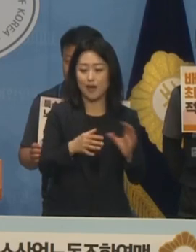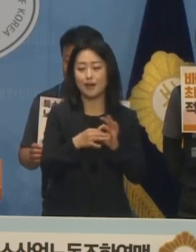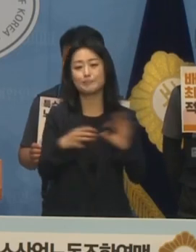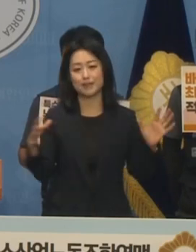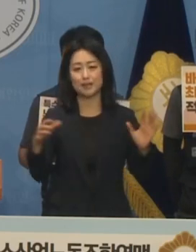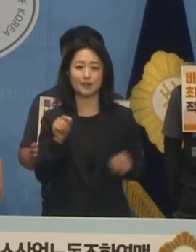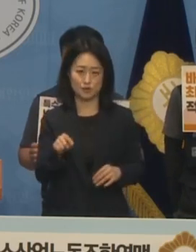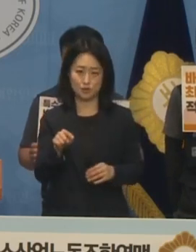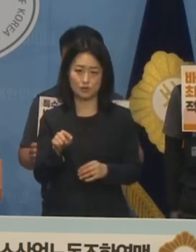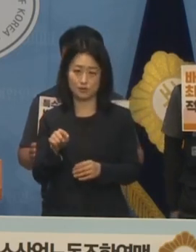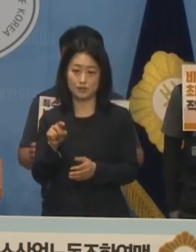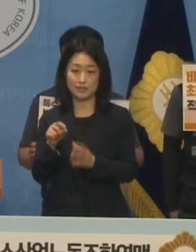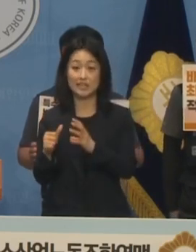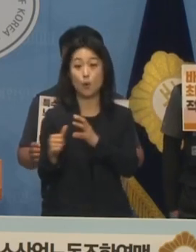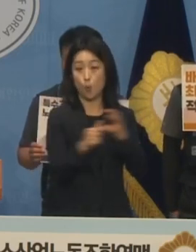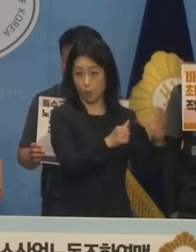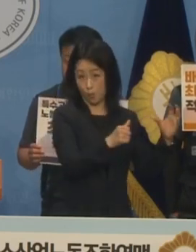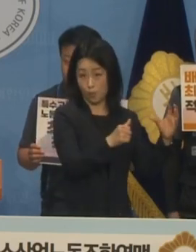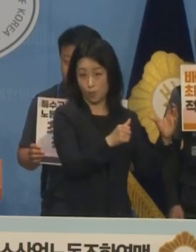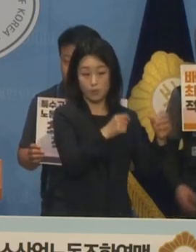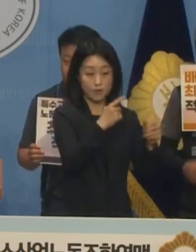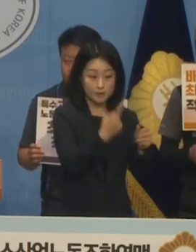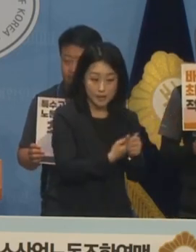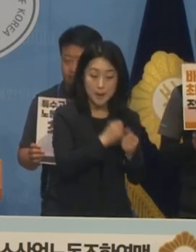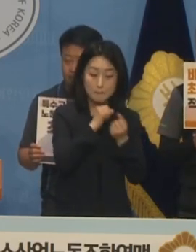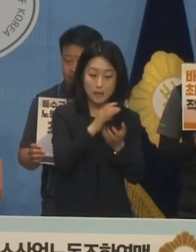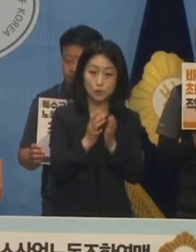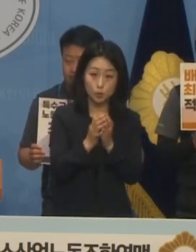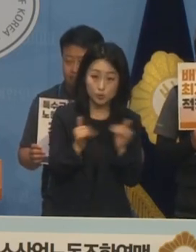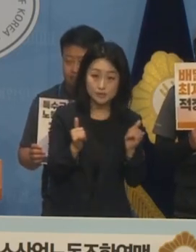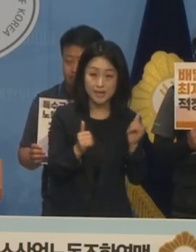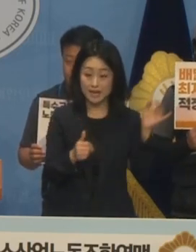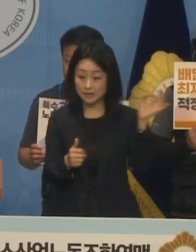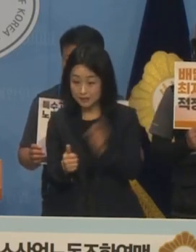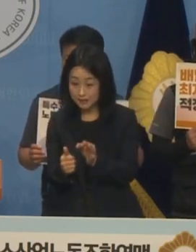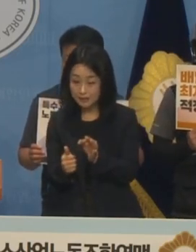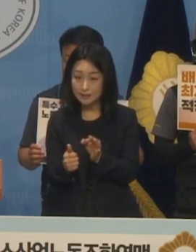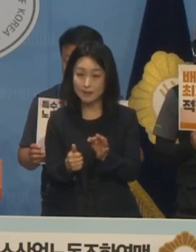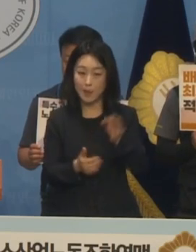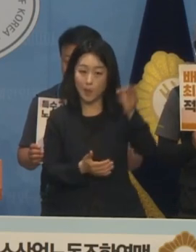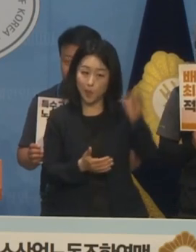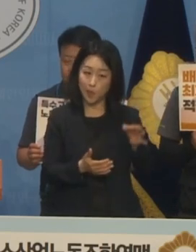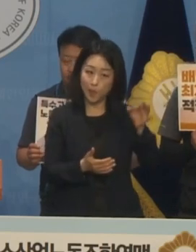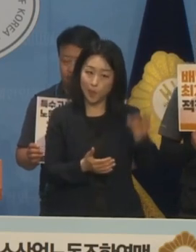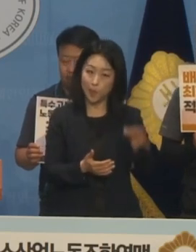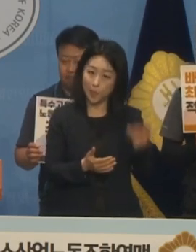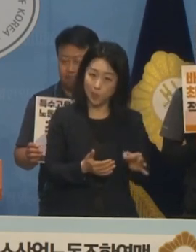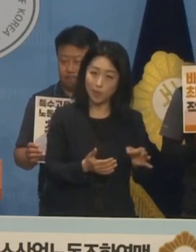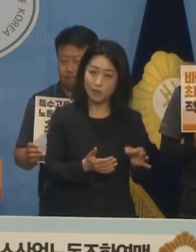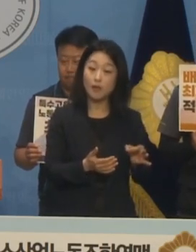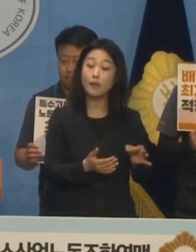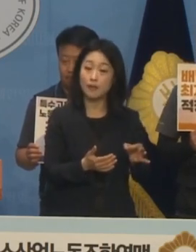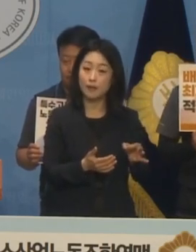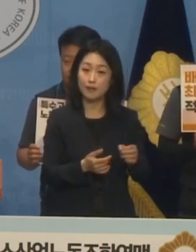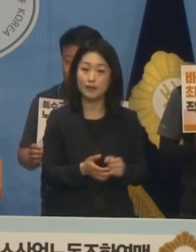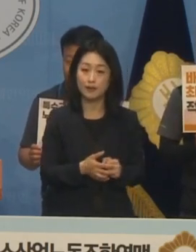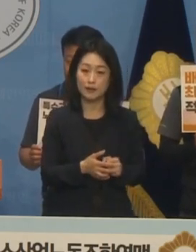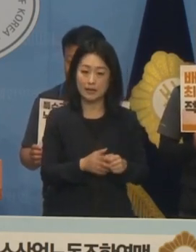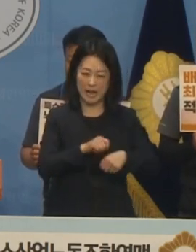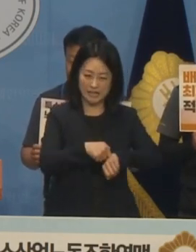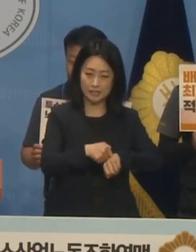확 낮춘 적이 있었습니다. 이것은 배달 노동자들이 근로기준법상 근로자가 아니기 때문에 취업규칙 불이익 변경